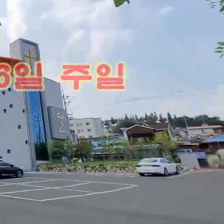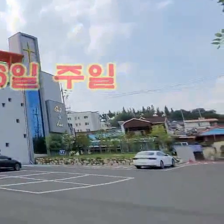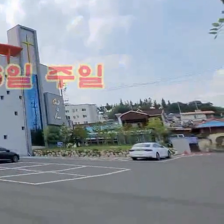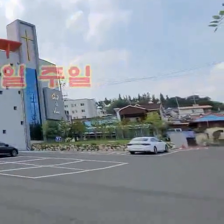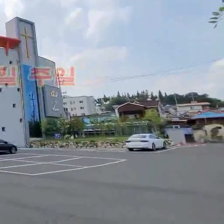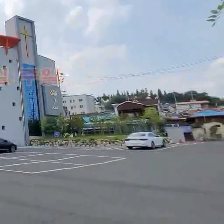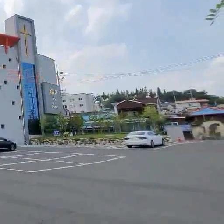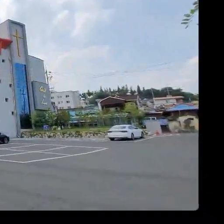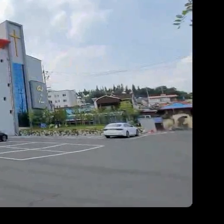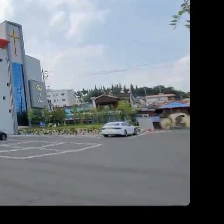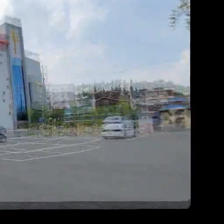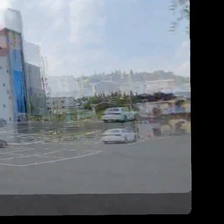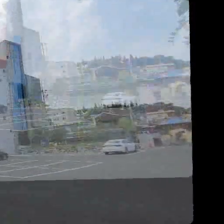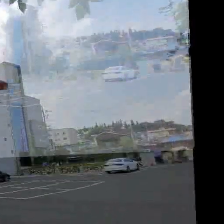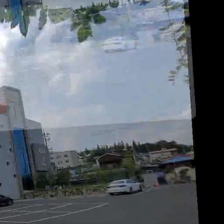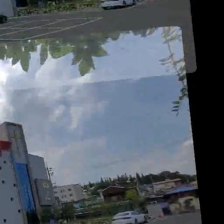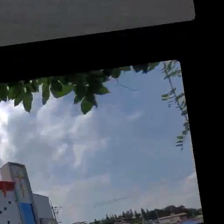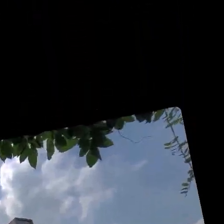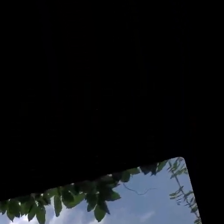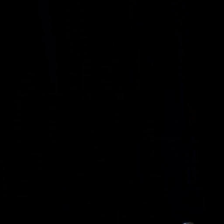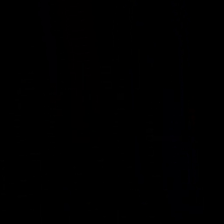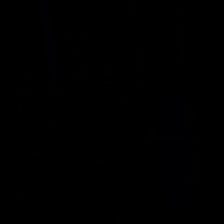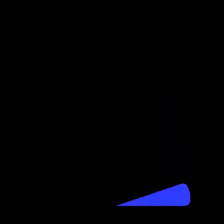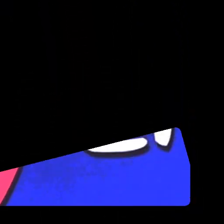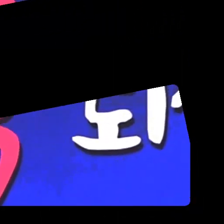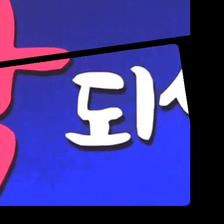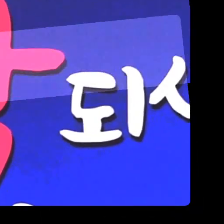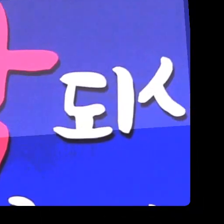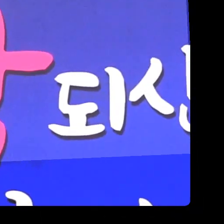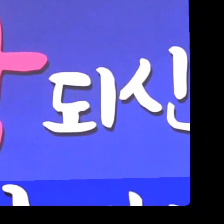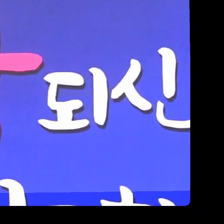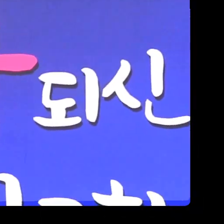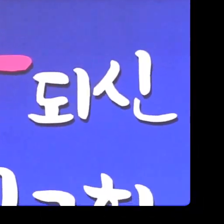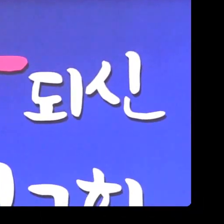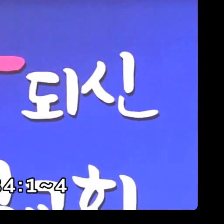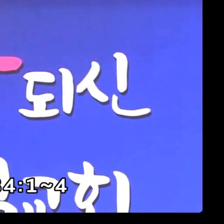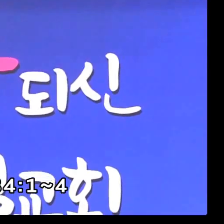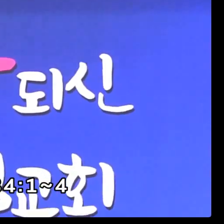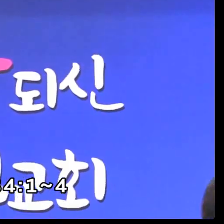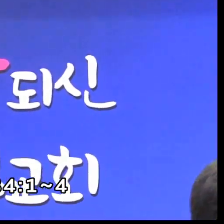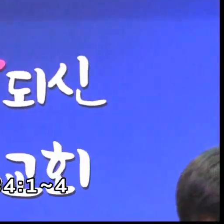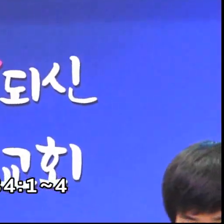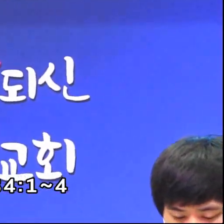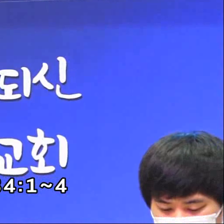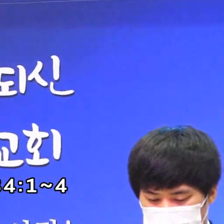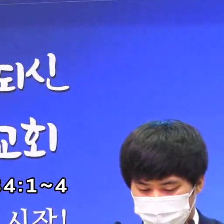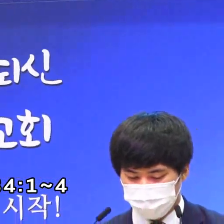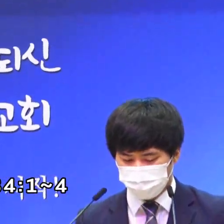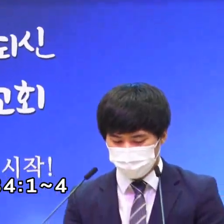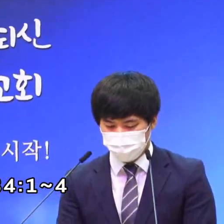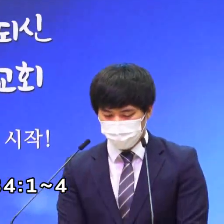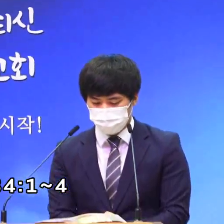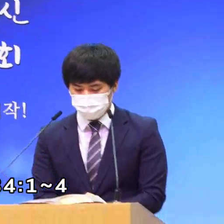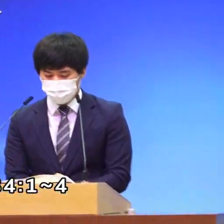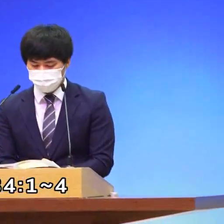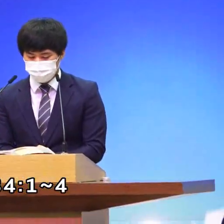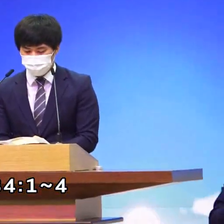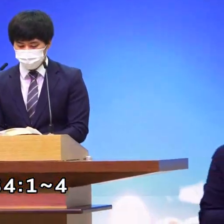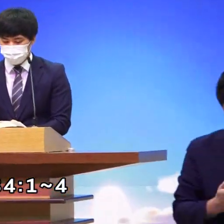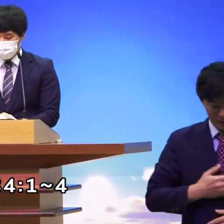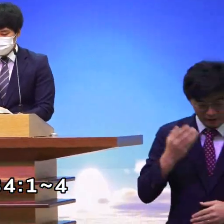순저도 14번째 주일 예배를 드리겠습니다. 만군의 여호와여, 주의 장막이 어찌 그리 사랑스러운지요.